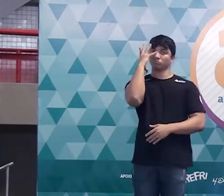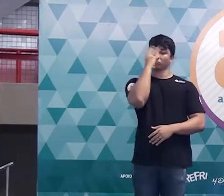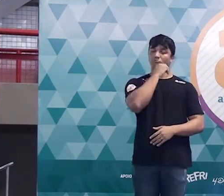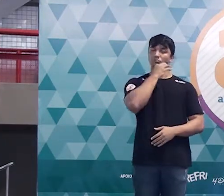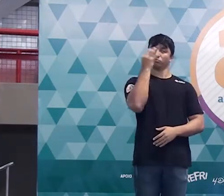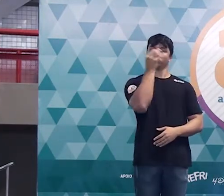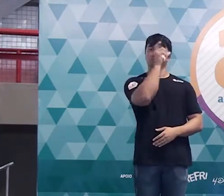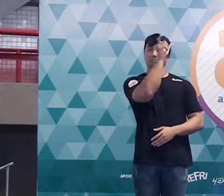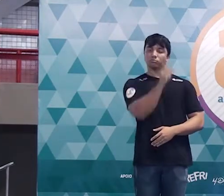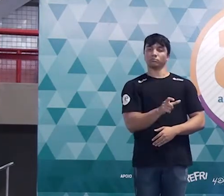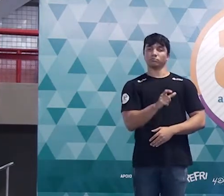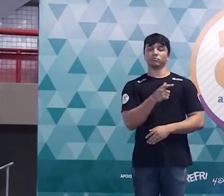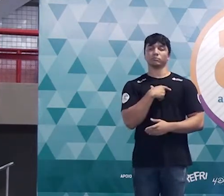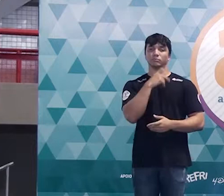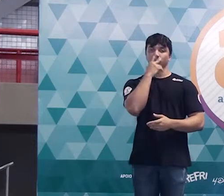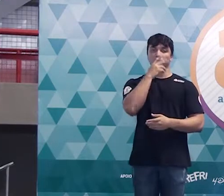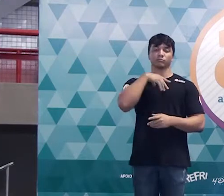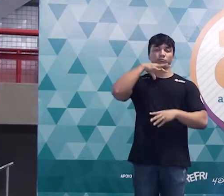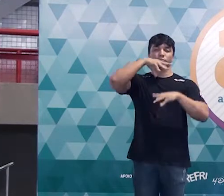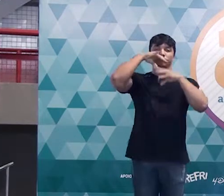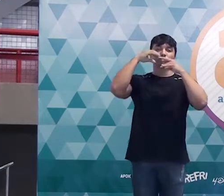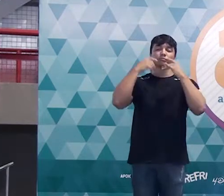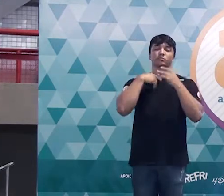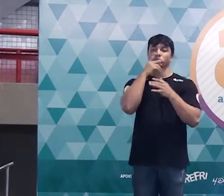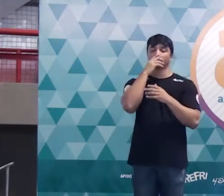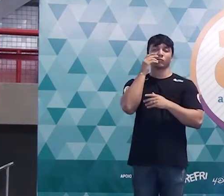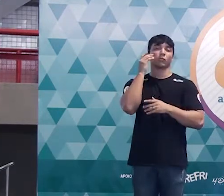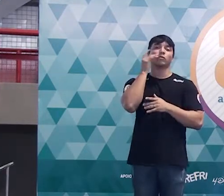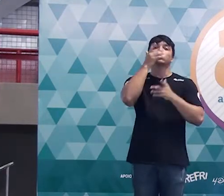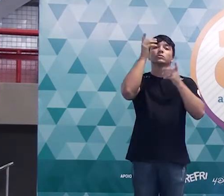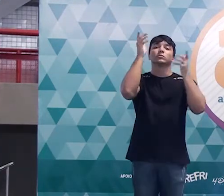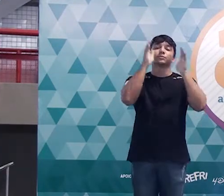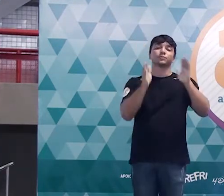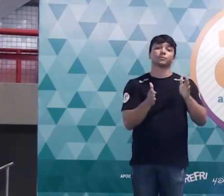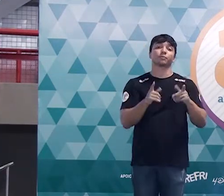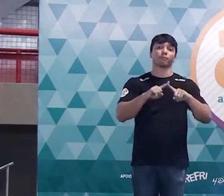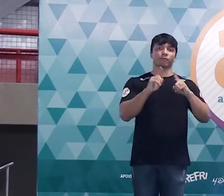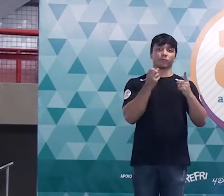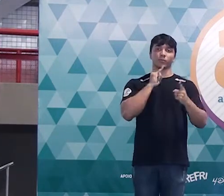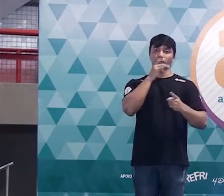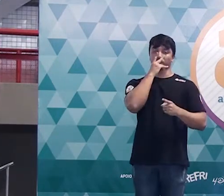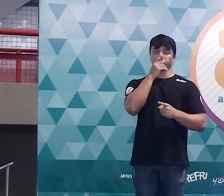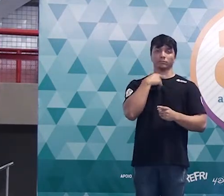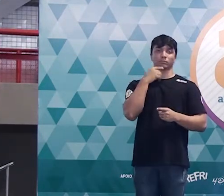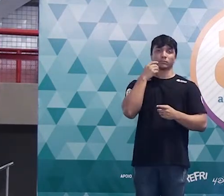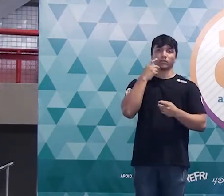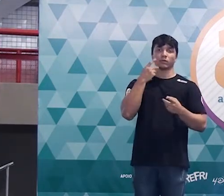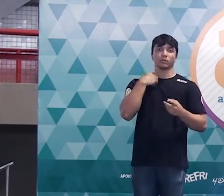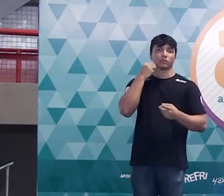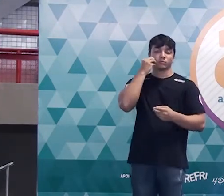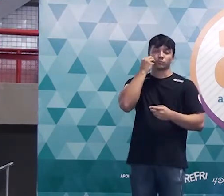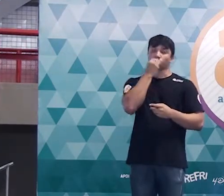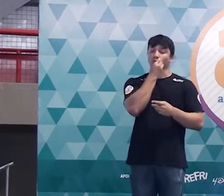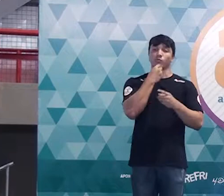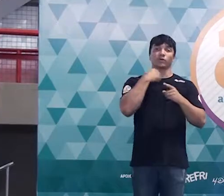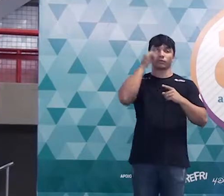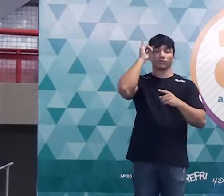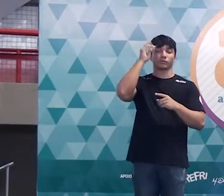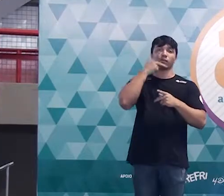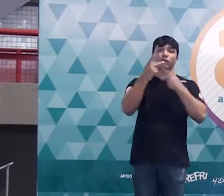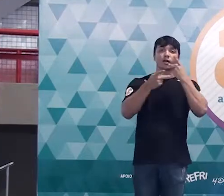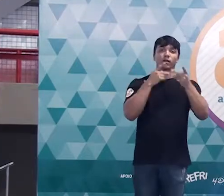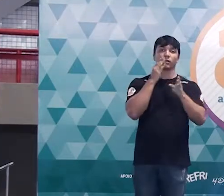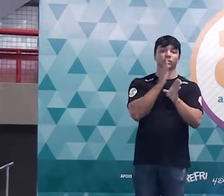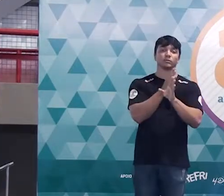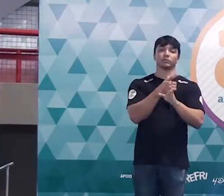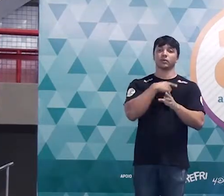mundo. Bonita, cheirosa, gostosa. Mas quando a bichinha abre a boca, você tem que beijar bem muito para ela não falar, porque